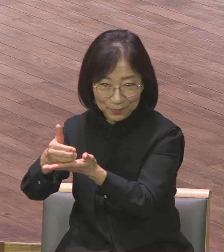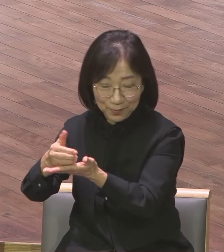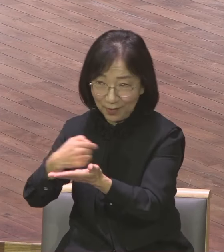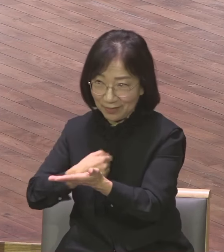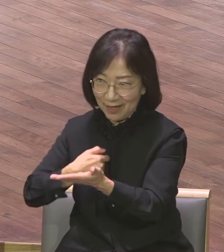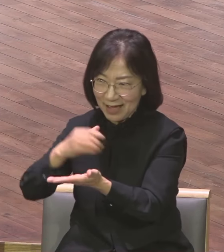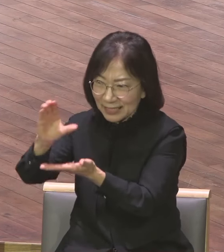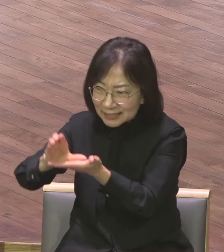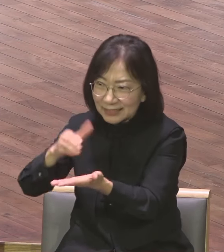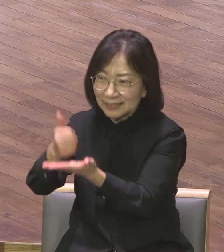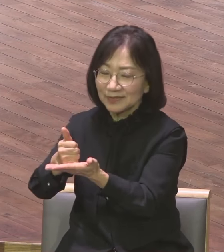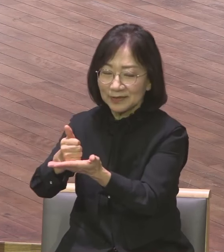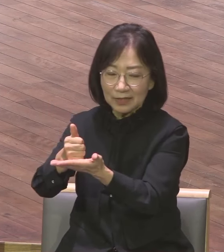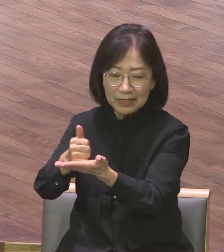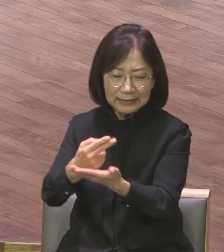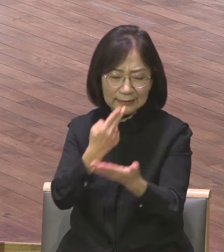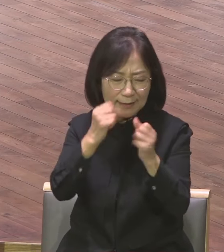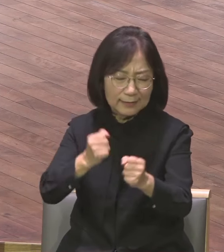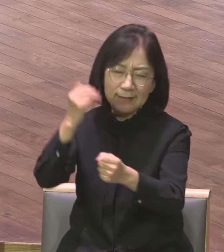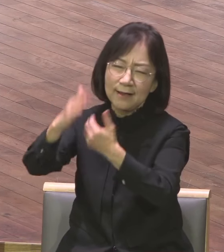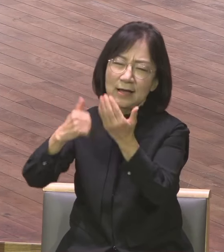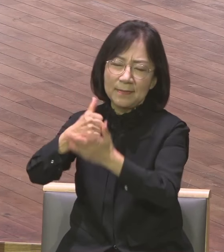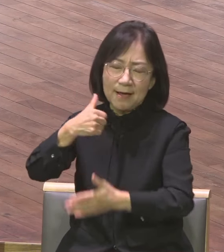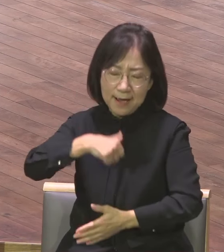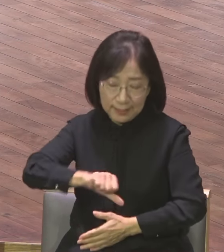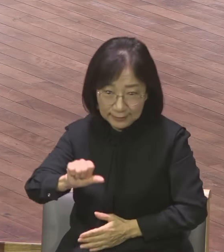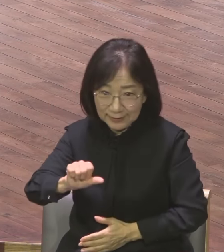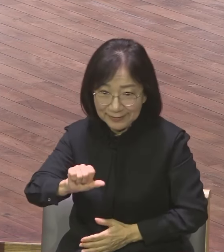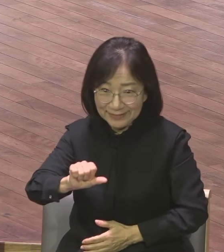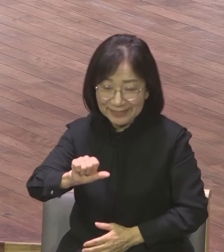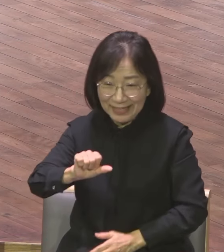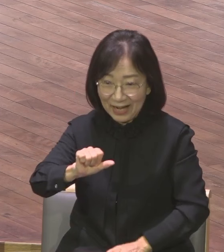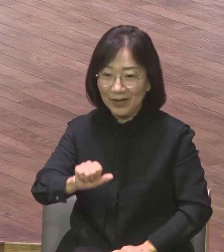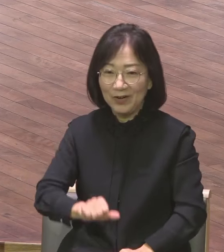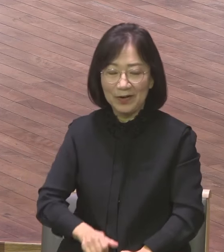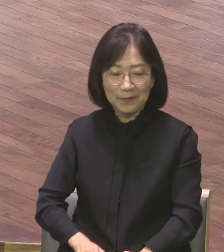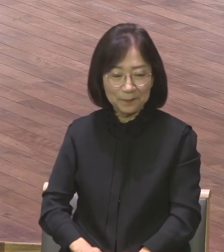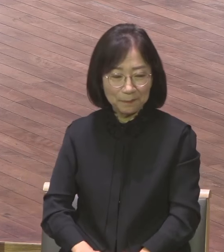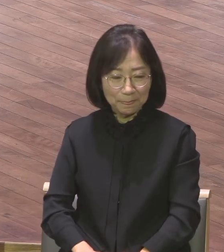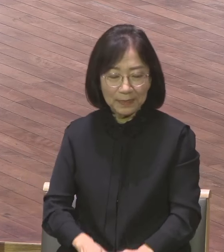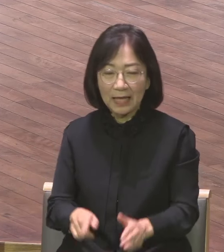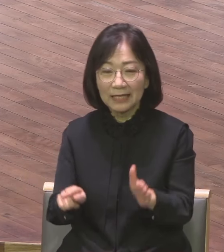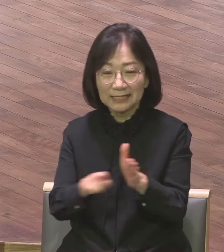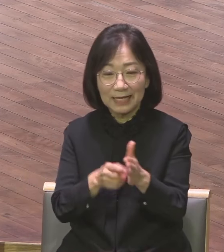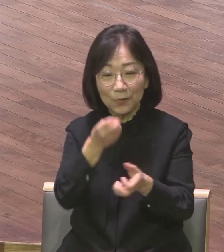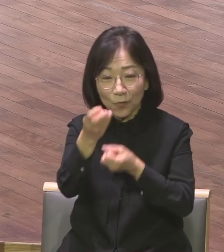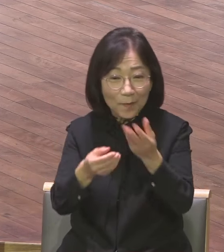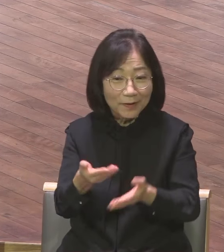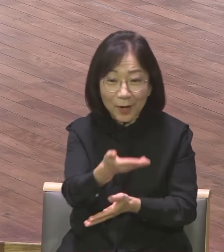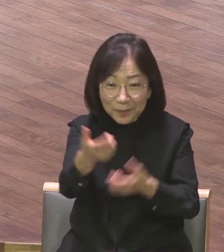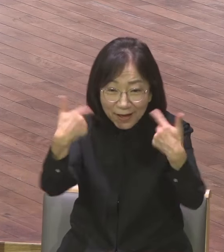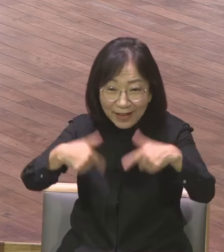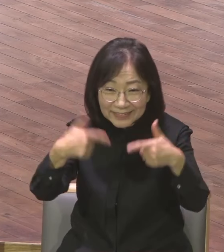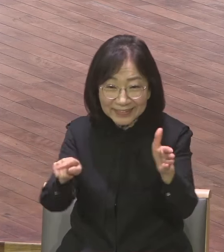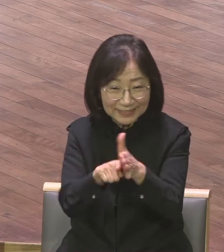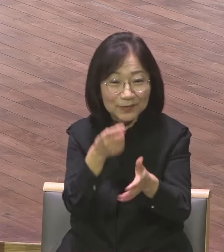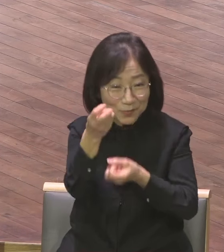그리스도시요 하나님의 아들이시니이다. 이 신앙 고백하고 우리 예배드립니다.